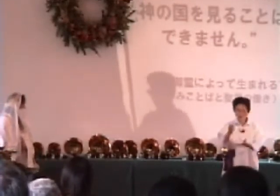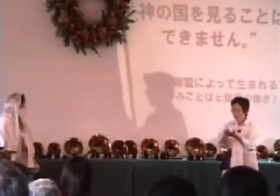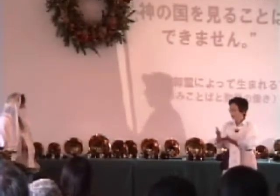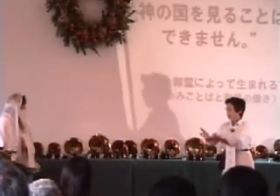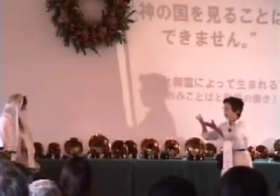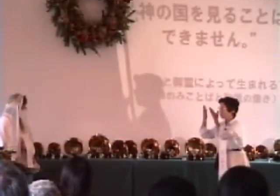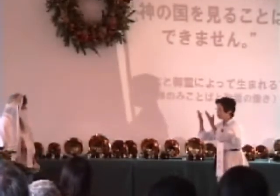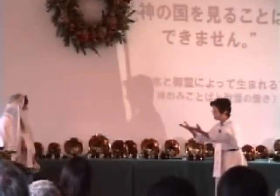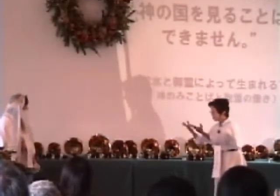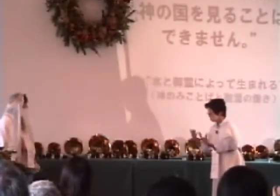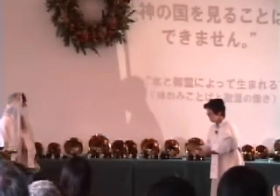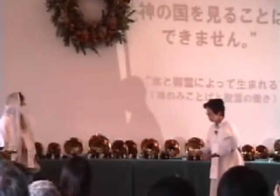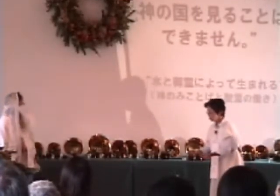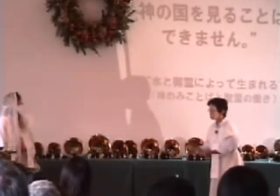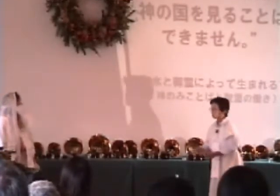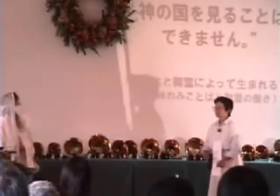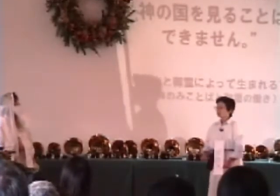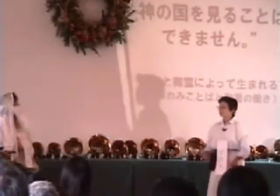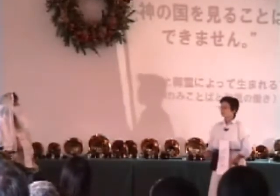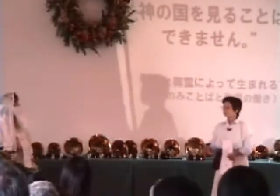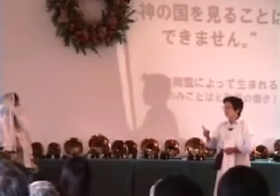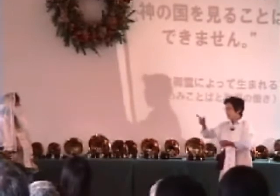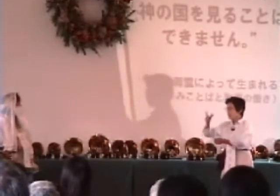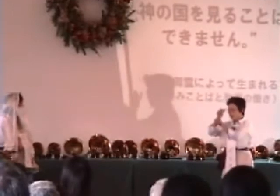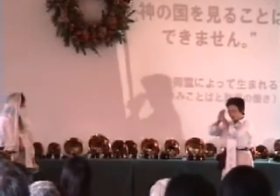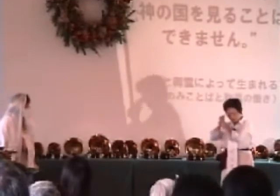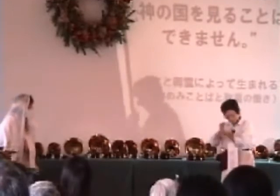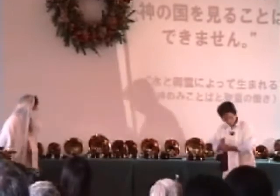をどのように説明したらいいでしょうか。